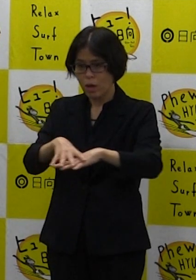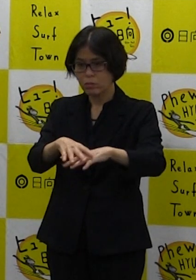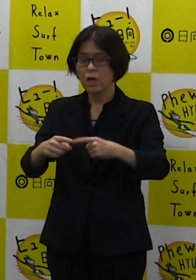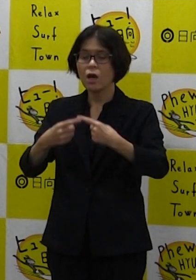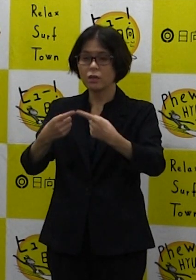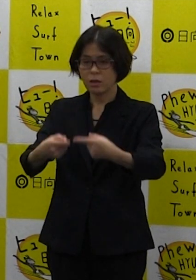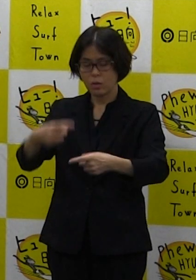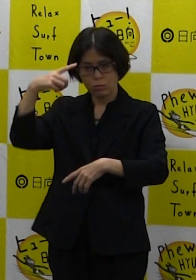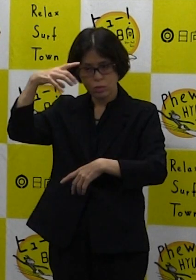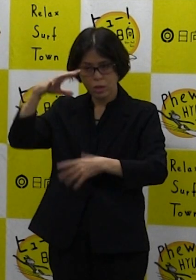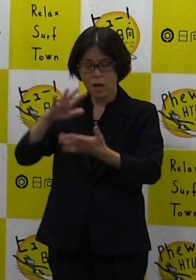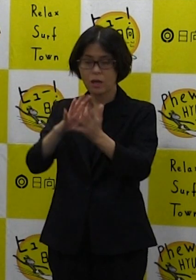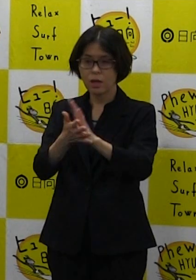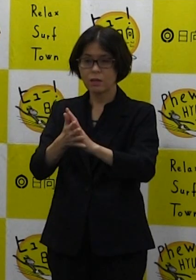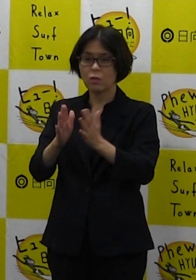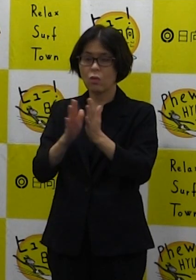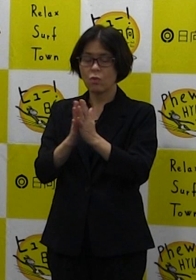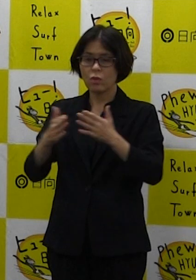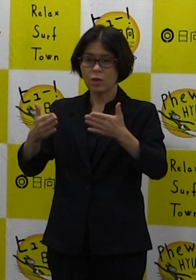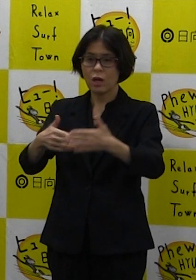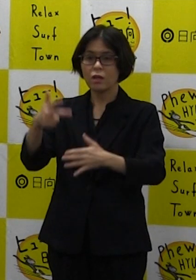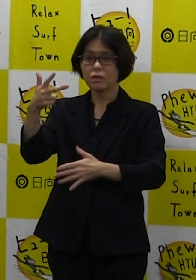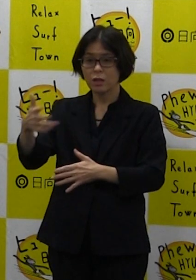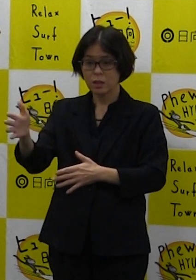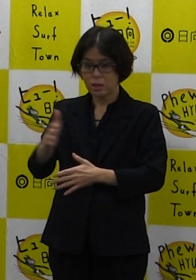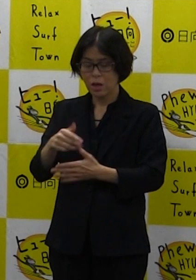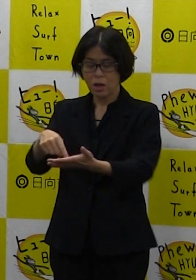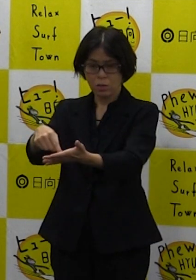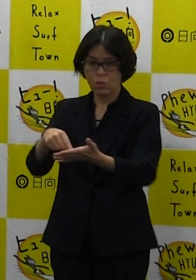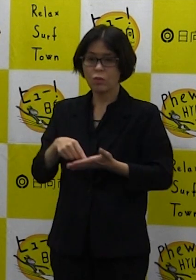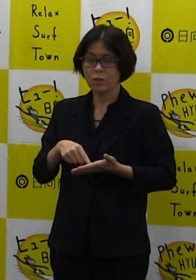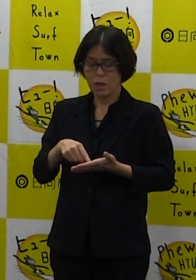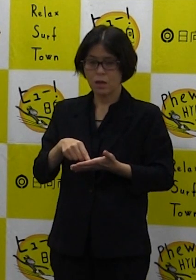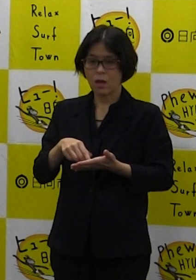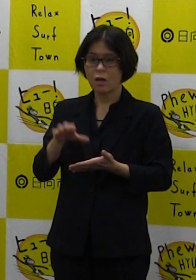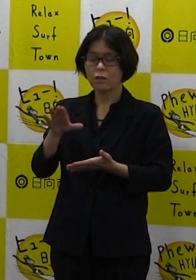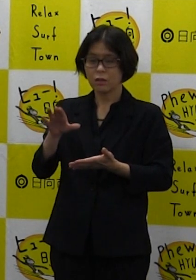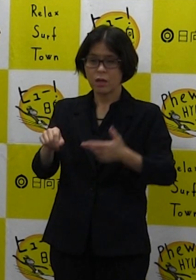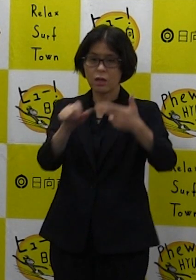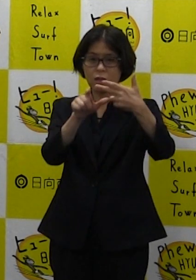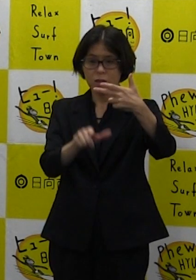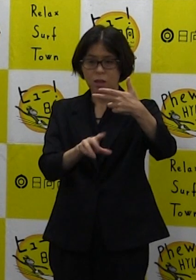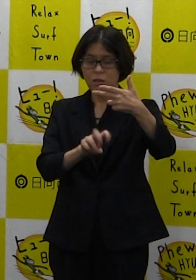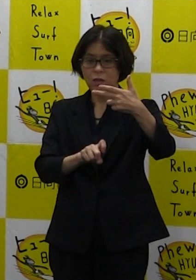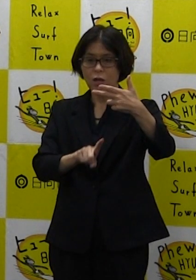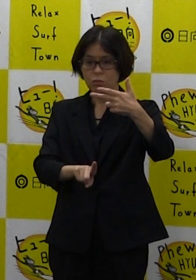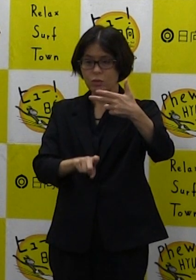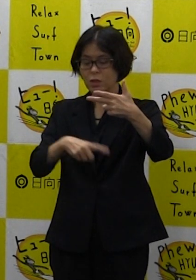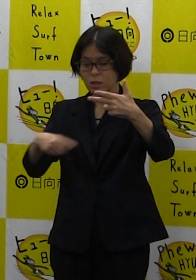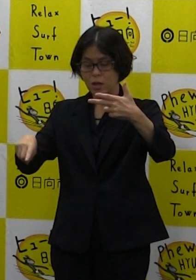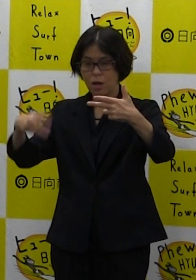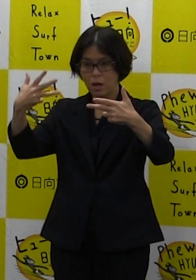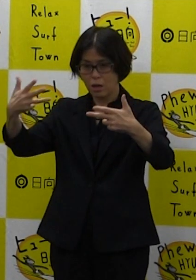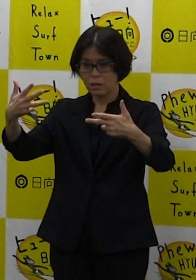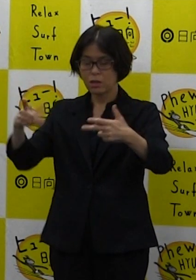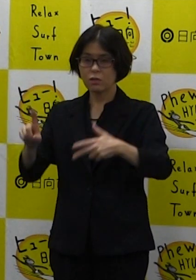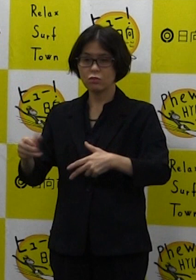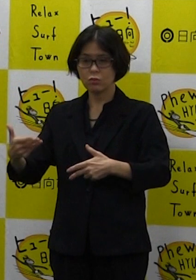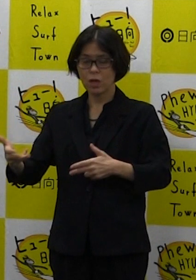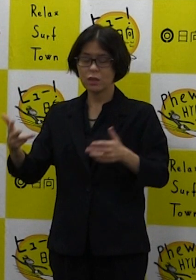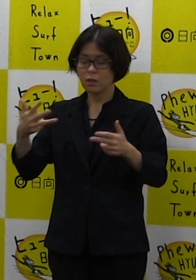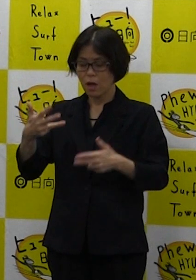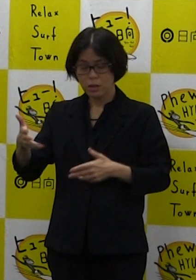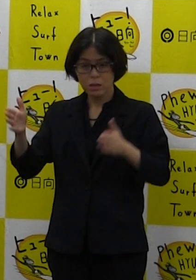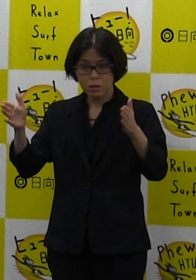ます佐賀県神埼市からの要請に基づきまして日が7月31日から8月18日